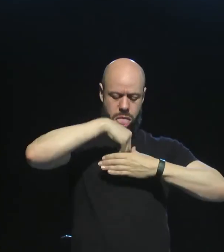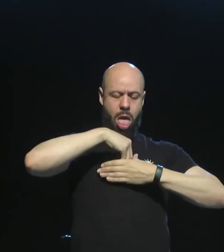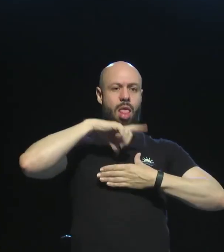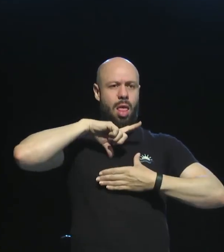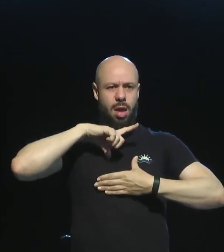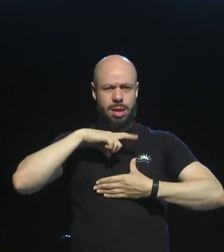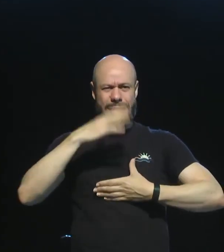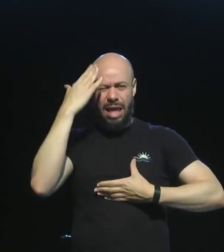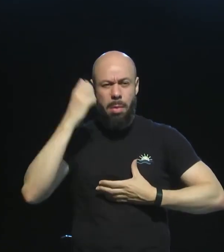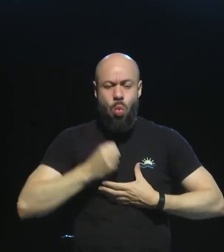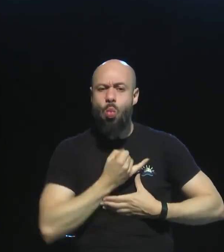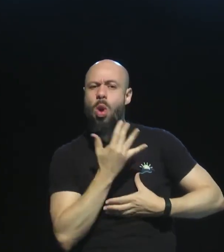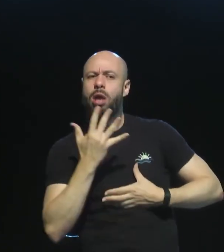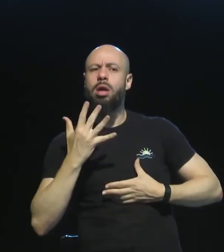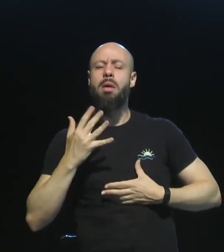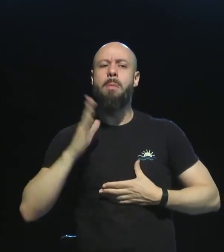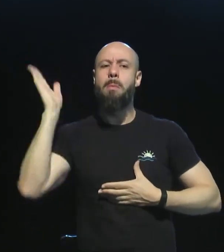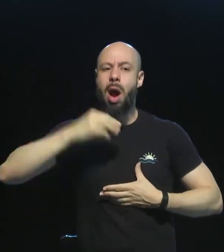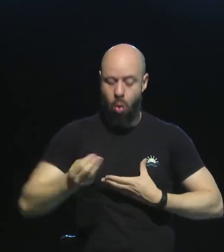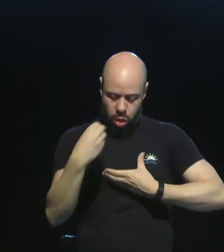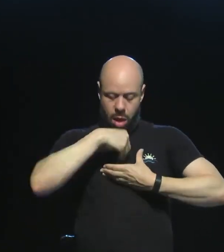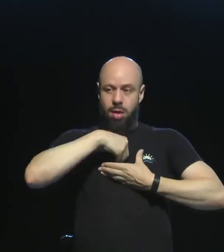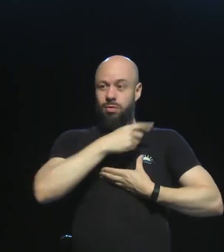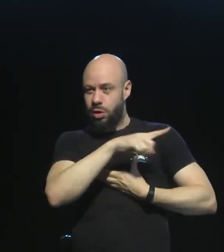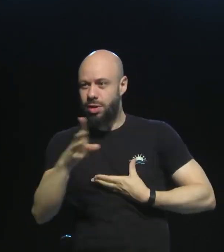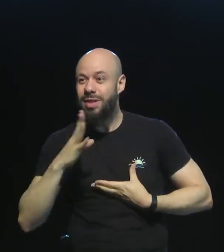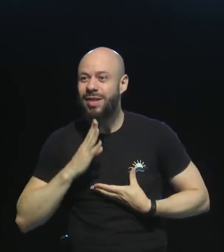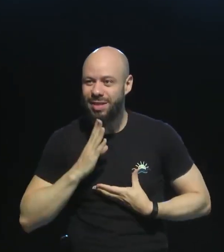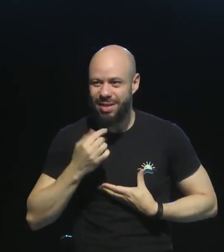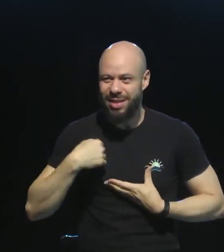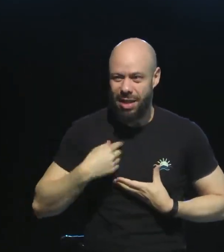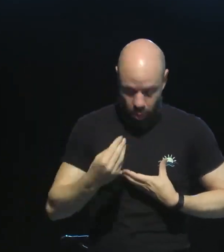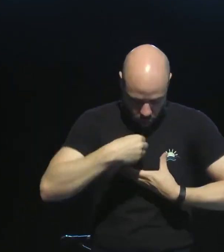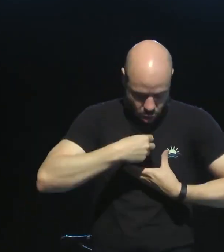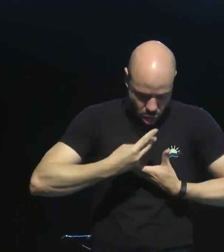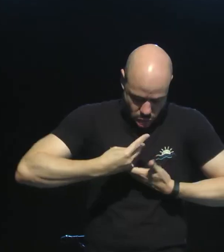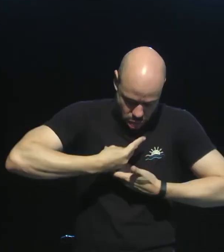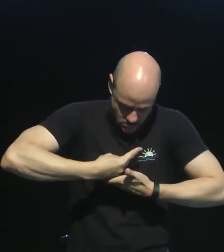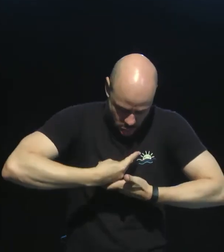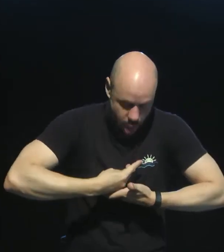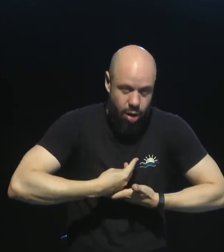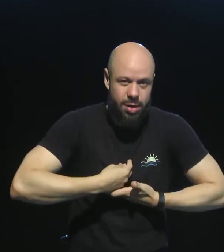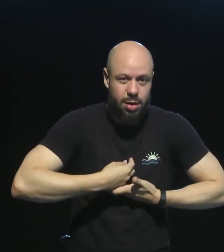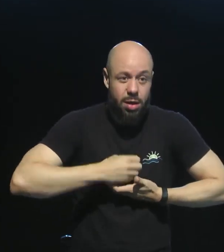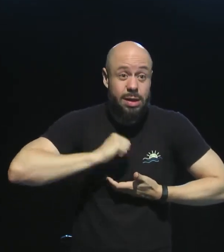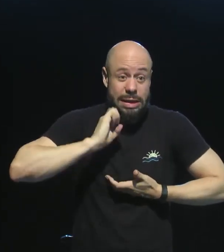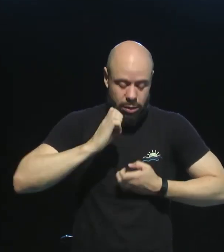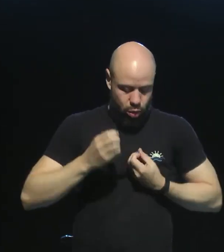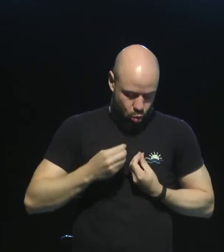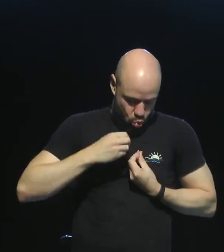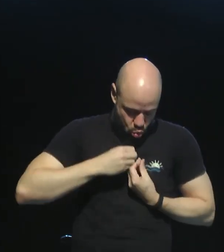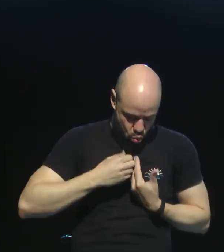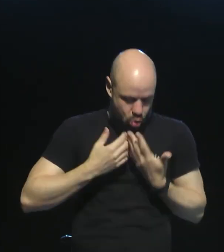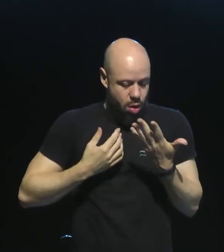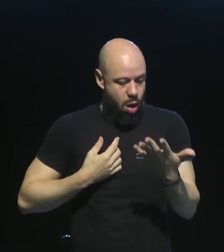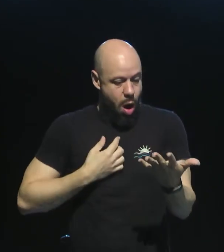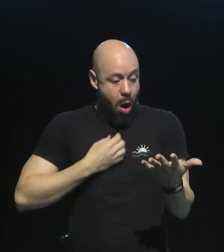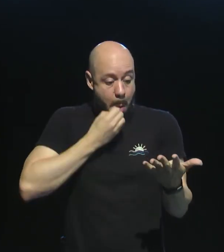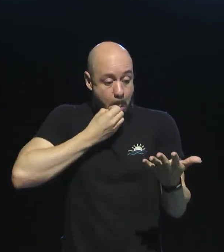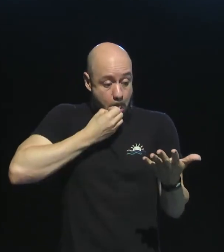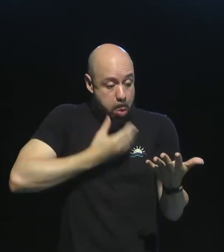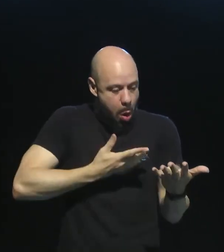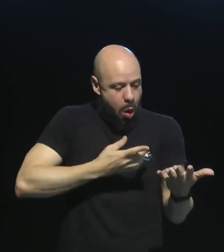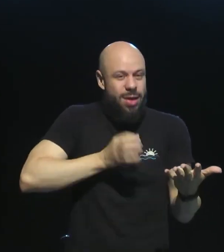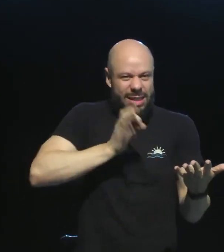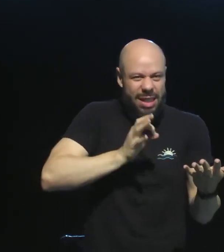Gente, a cultura diz: siga o seu coração, porque se você encontrar o seu coração, você vai estar bem, porque o seu coração é bom.